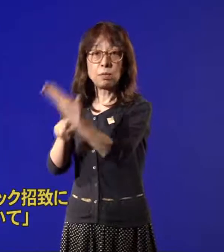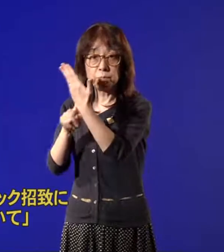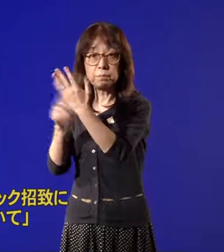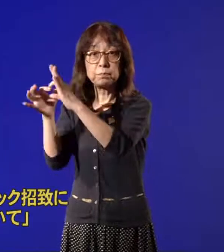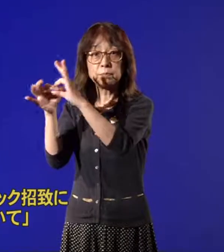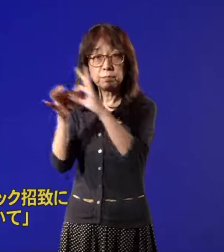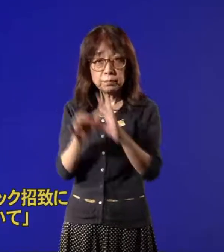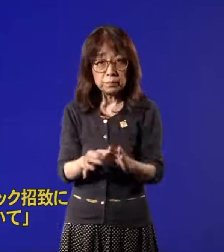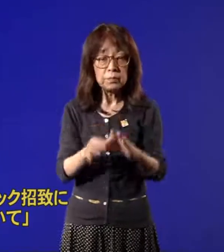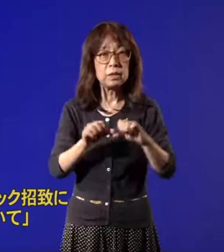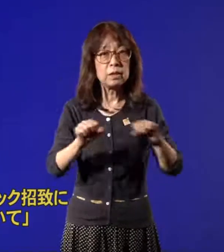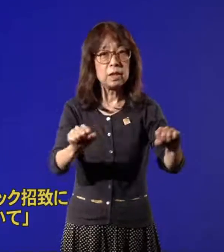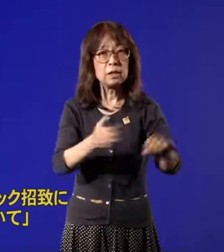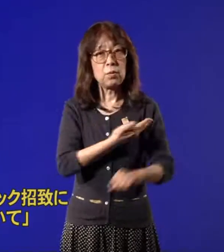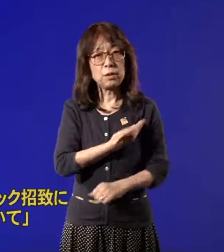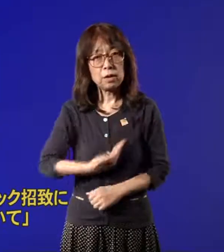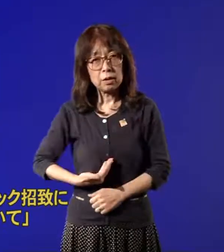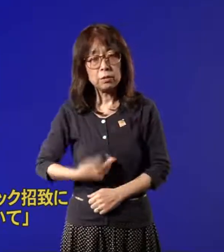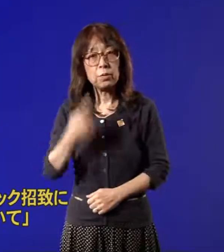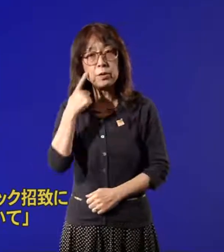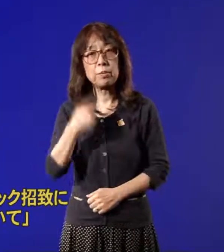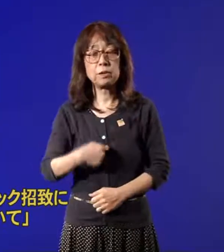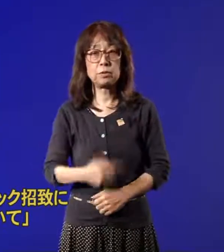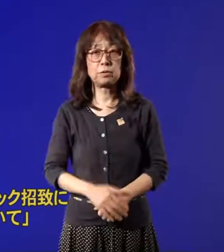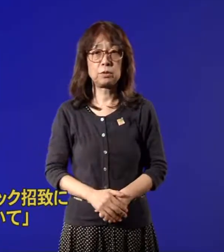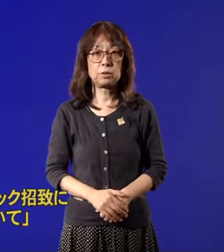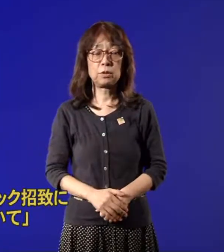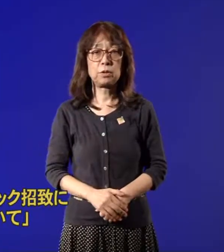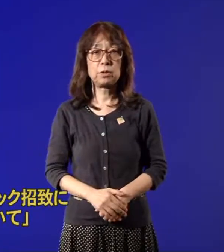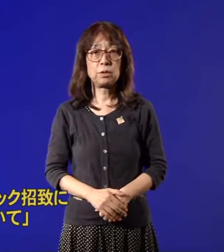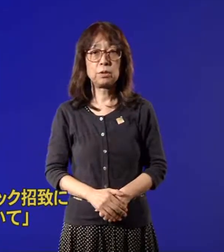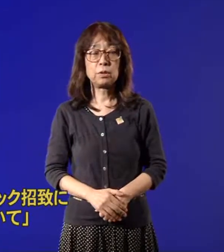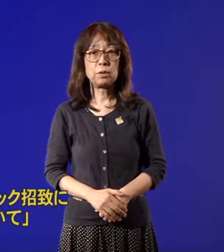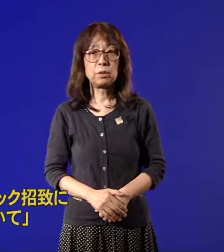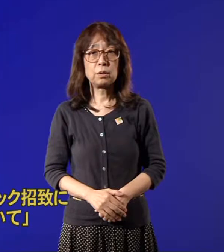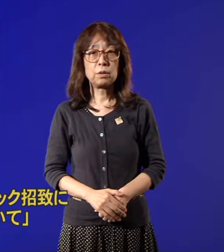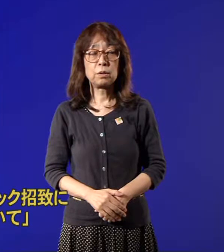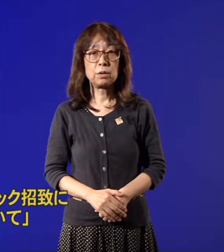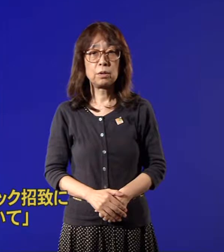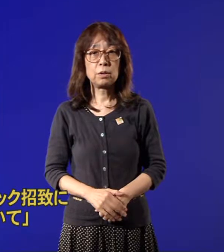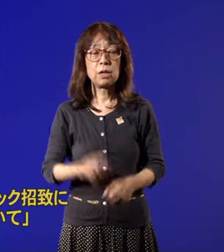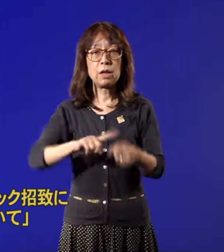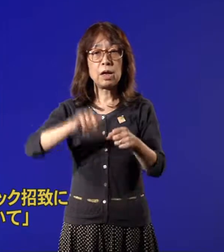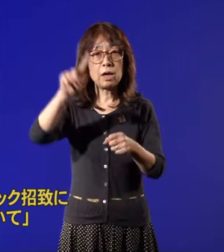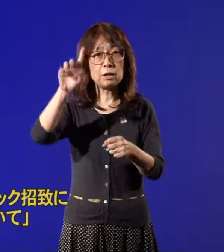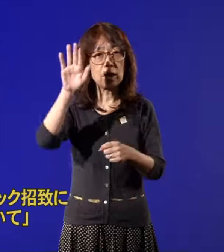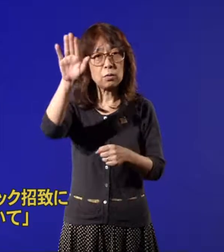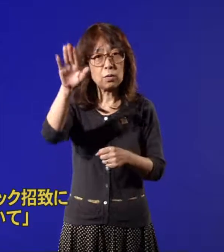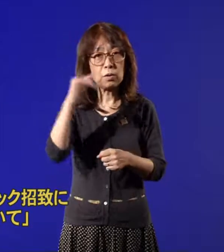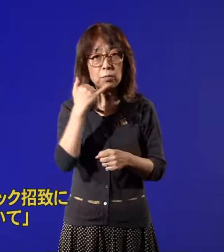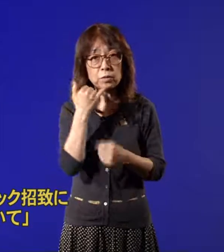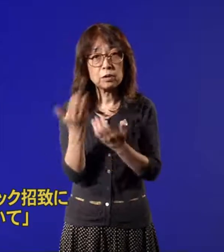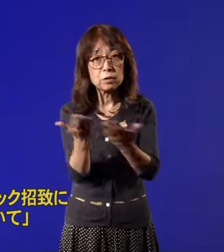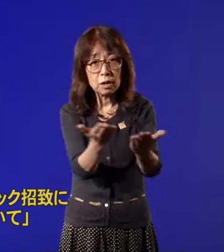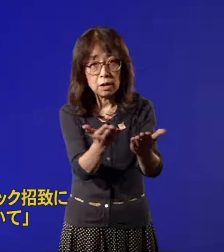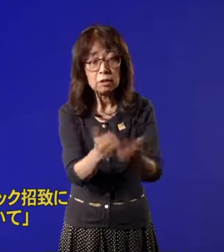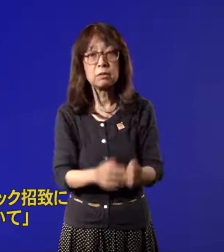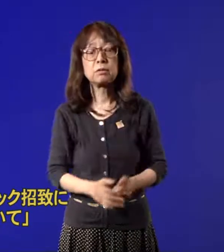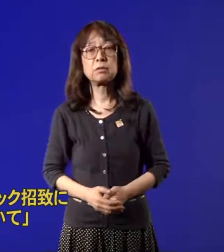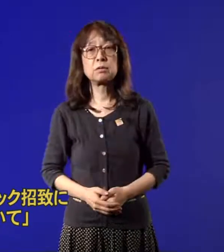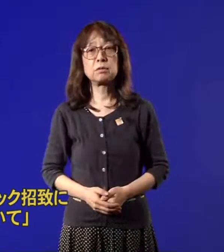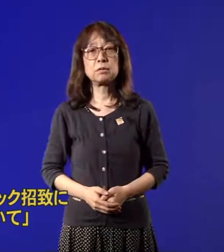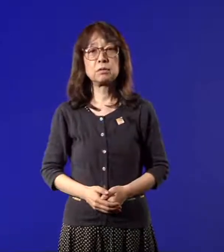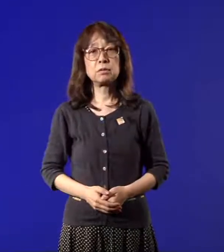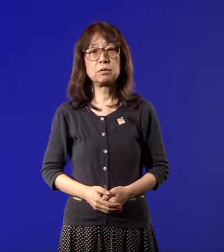せならざるを得ないかなというふうに思っています。 年以降になるということでよろしいですか。わかりました。ありがとうございます。